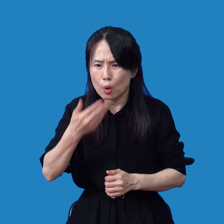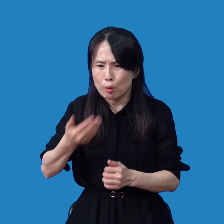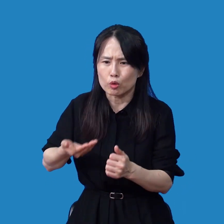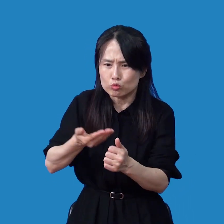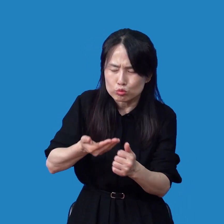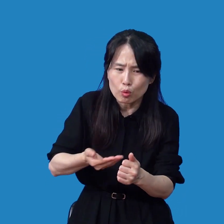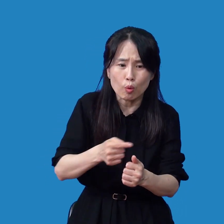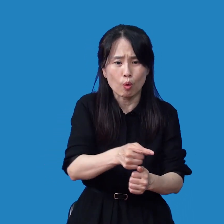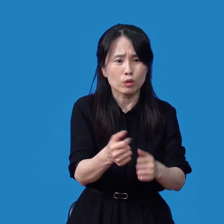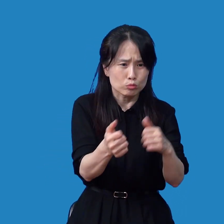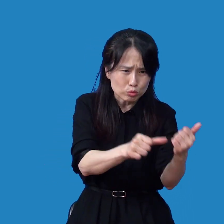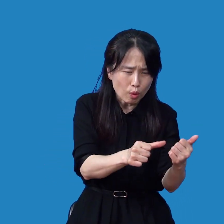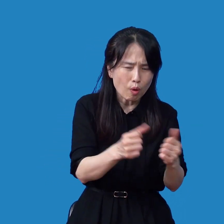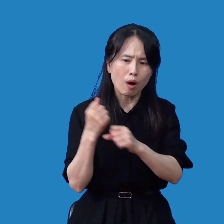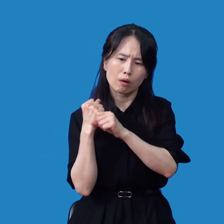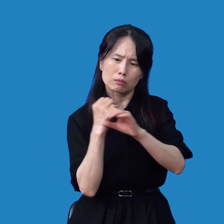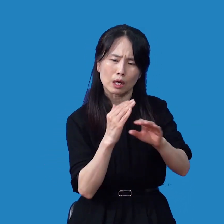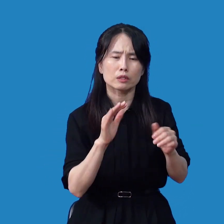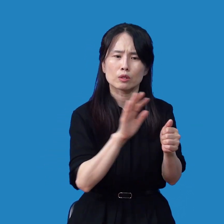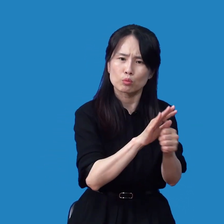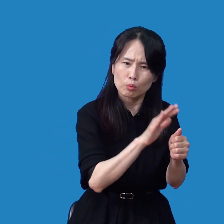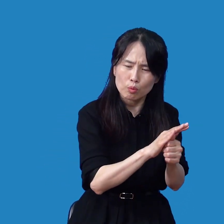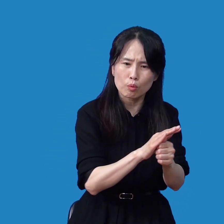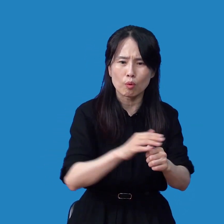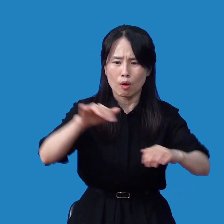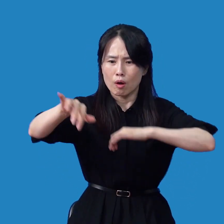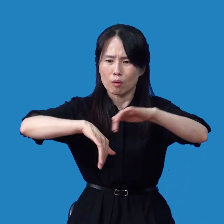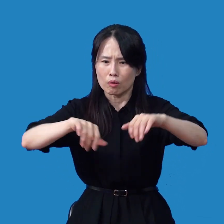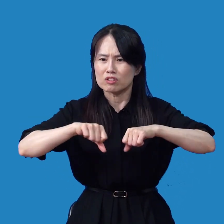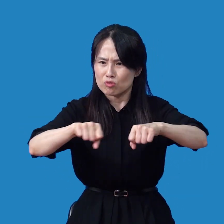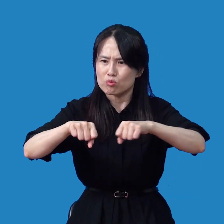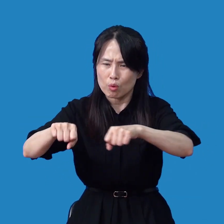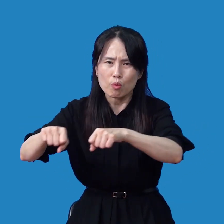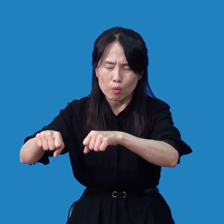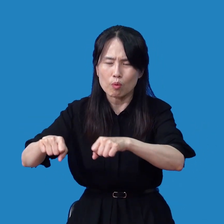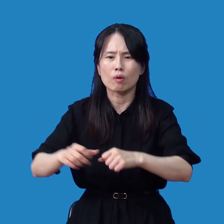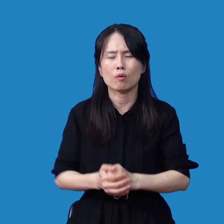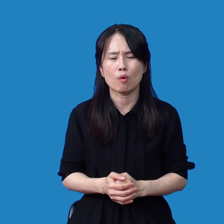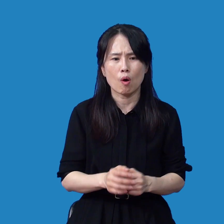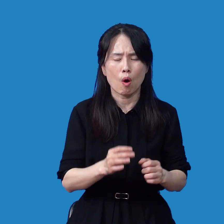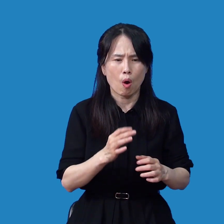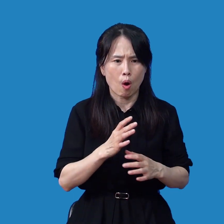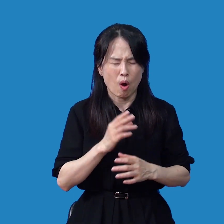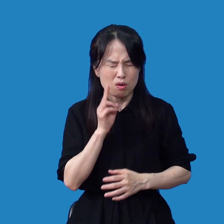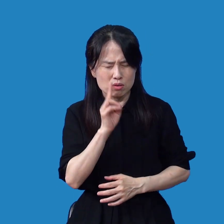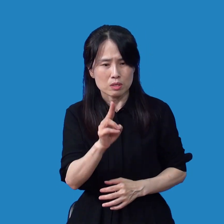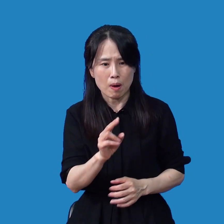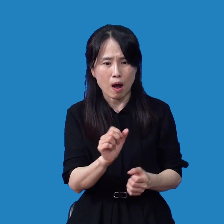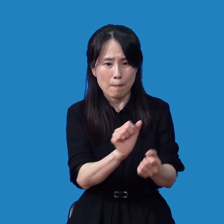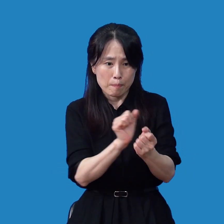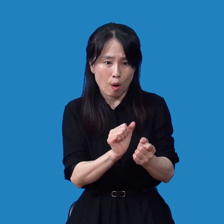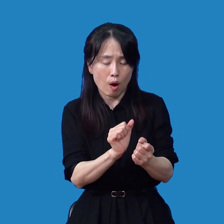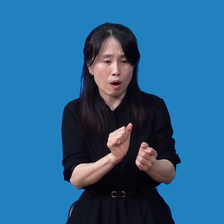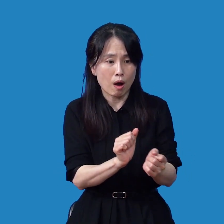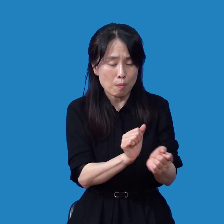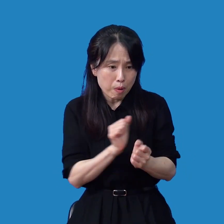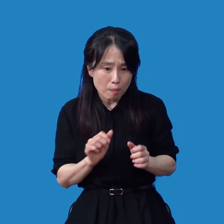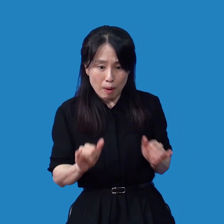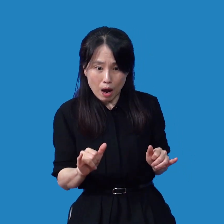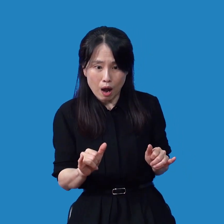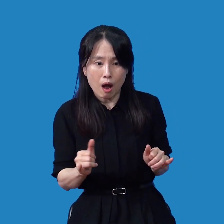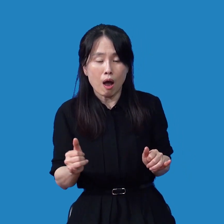시신 장례 치러주고 거리를 청소하고, 무서운 전염병 옮길 수도 있는데 정말 목숨